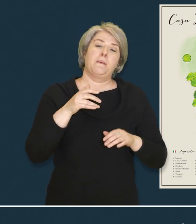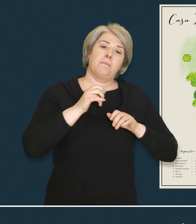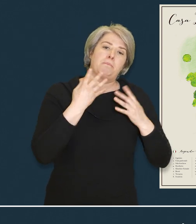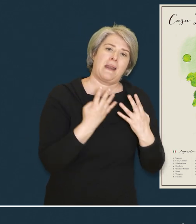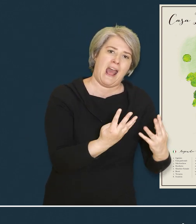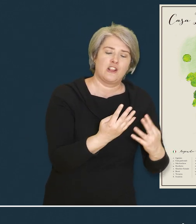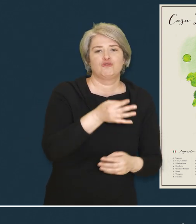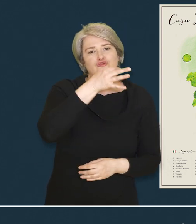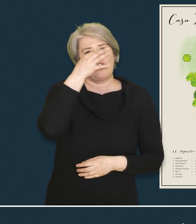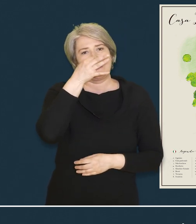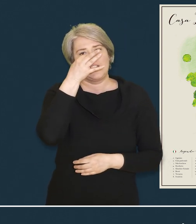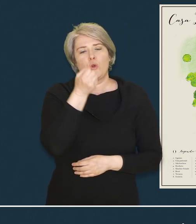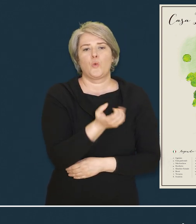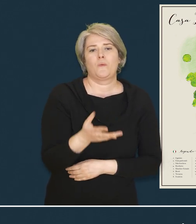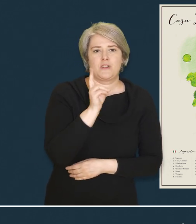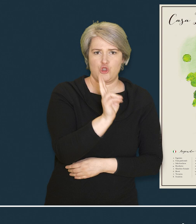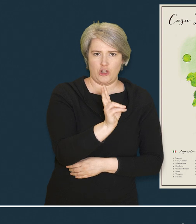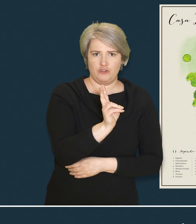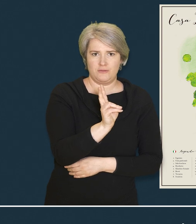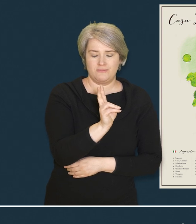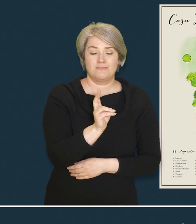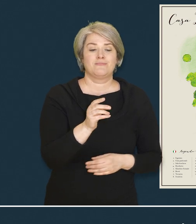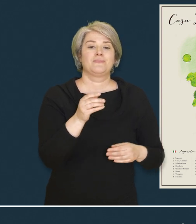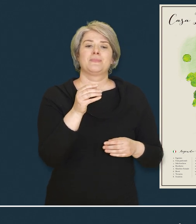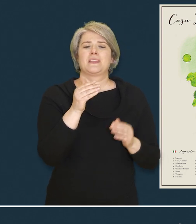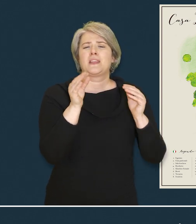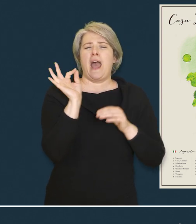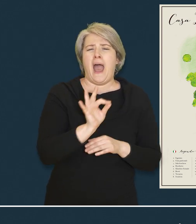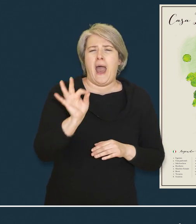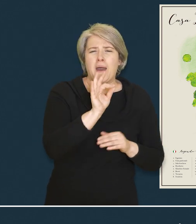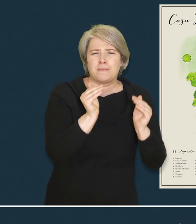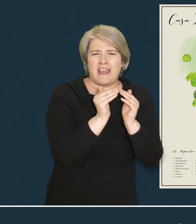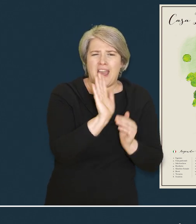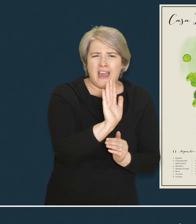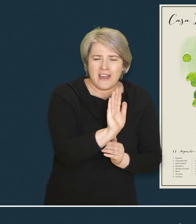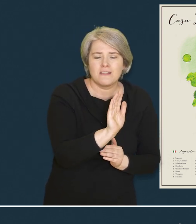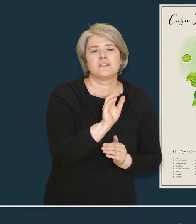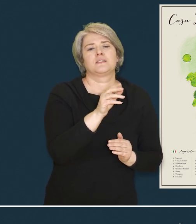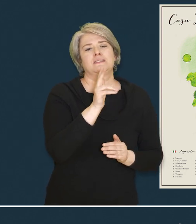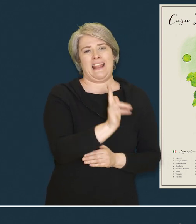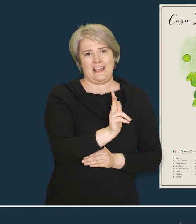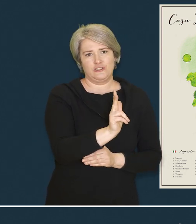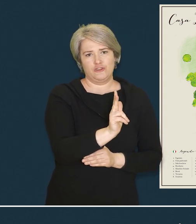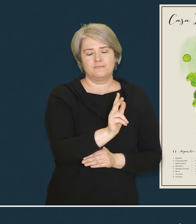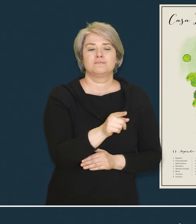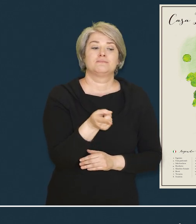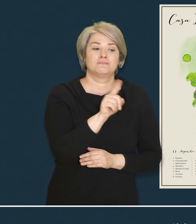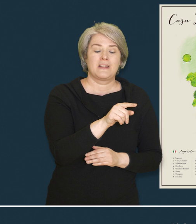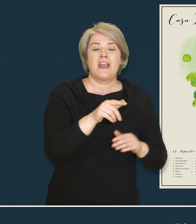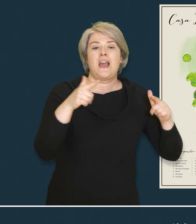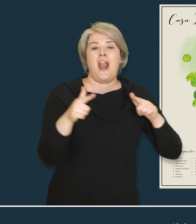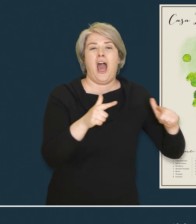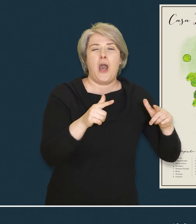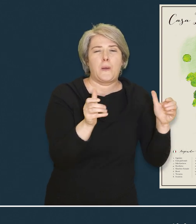Il pra-giardin, numero 12. Le arnie, numero 13.